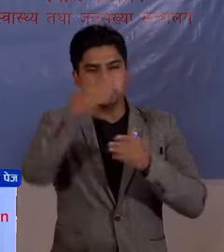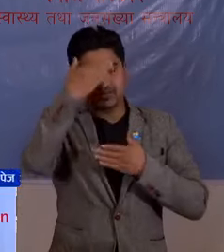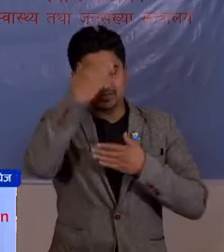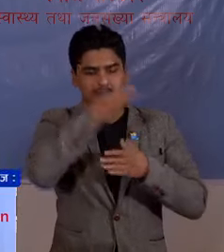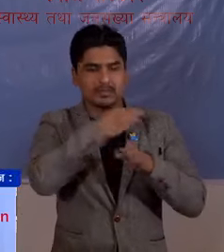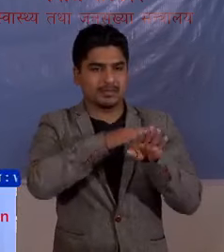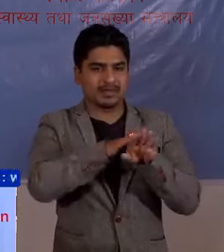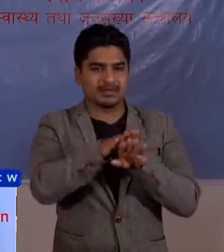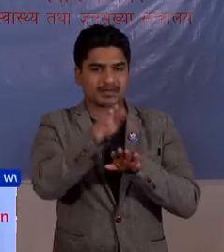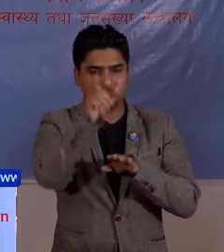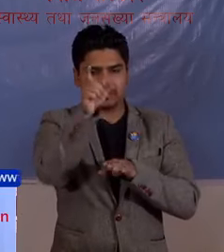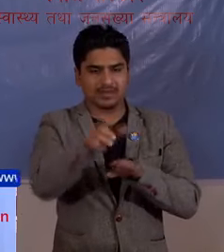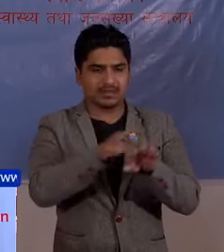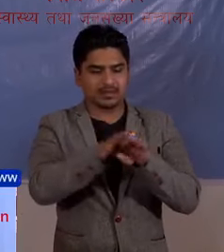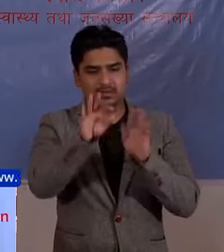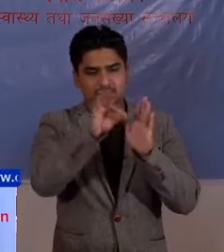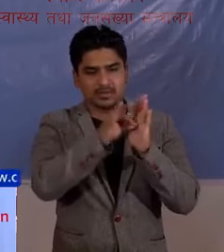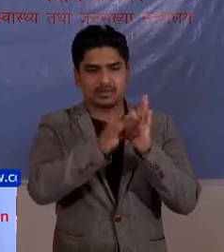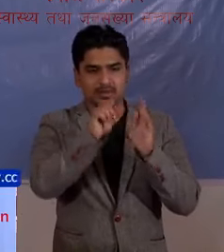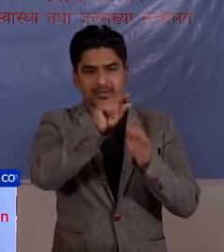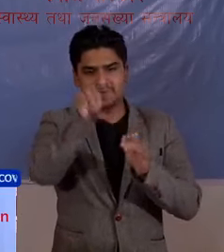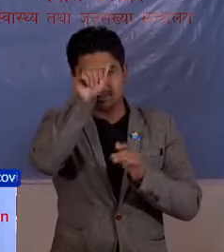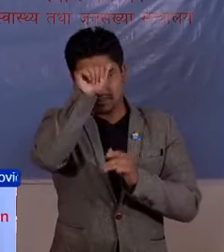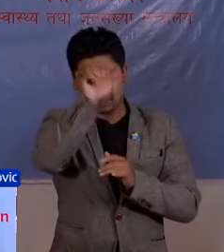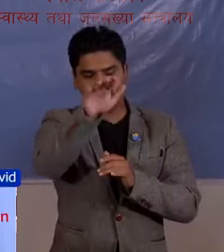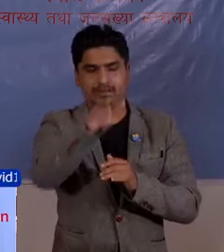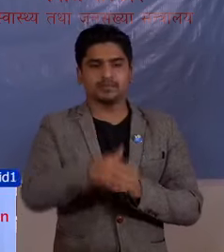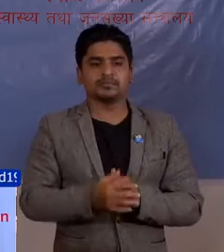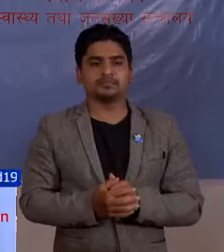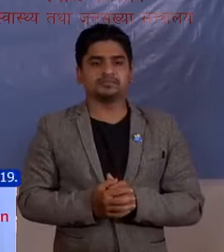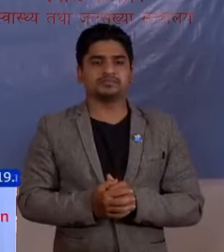सङ्क्रमित व्यक्तिहरूको विवरणको बारेमा अपडेट गराउन